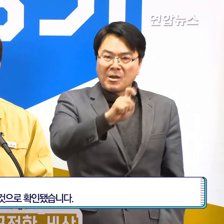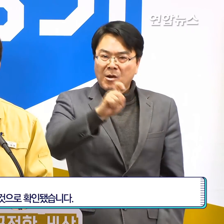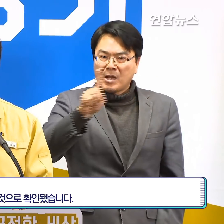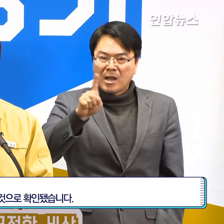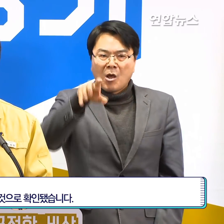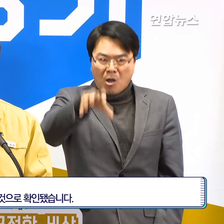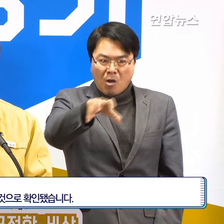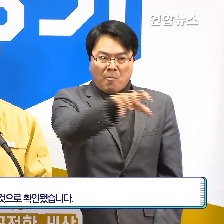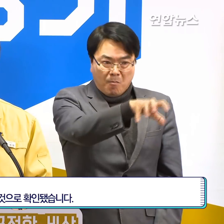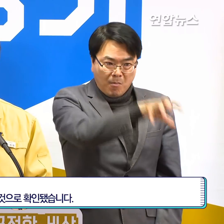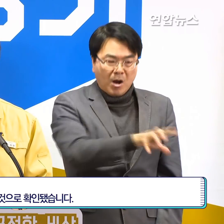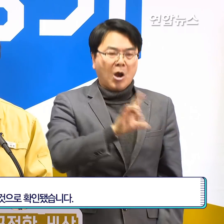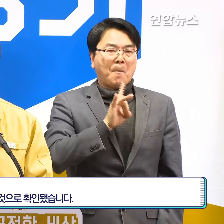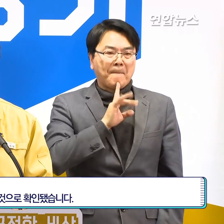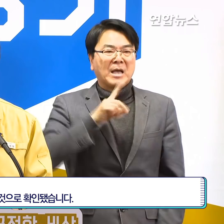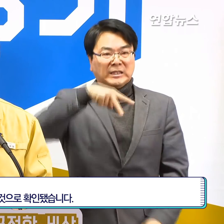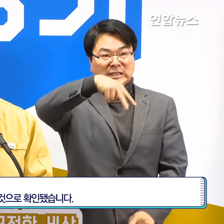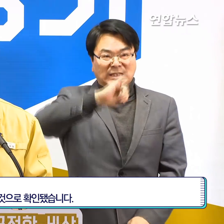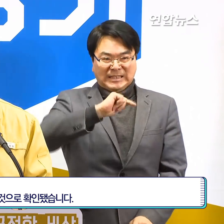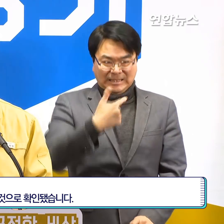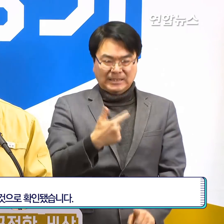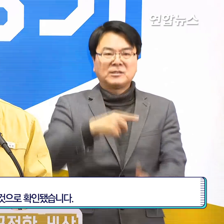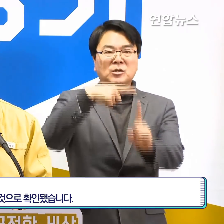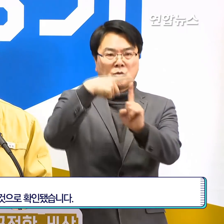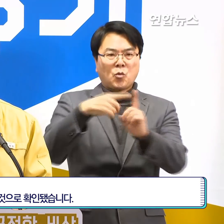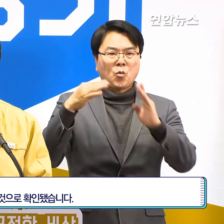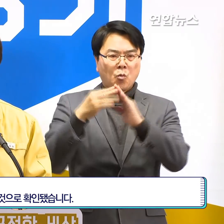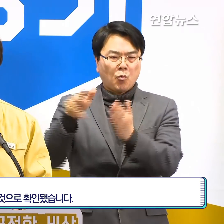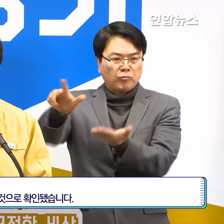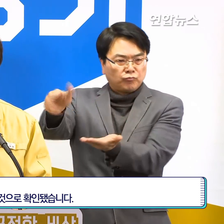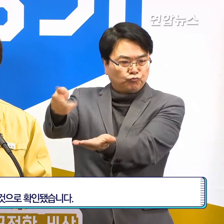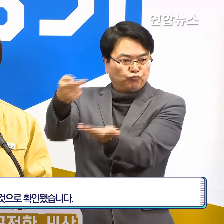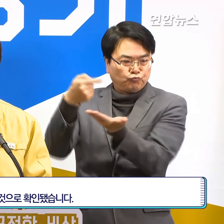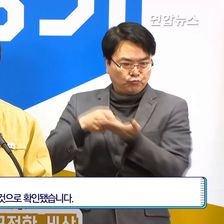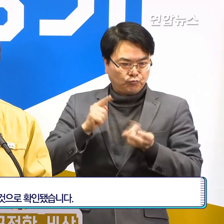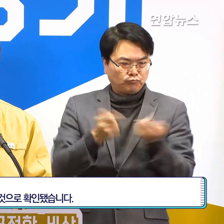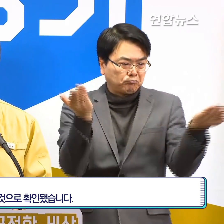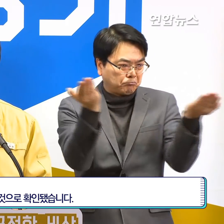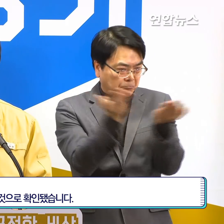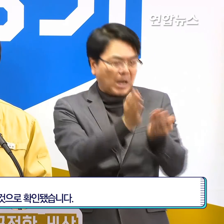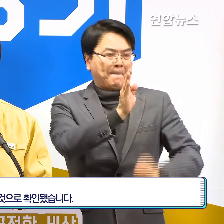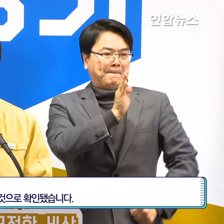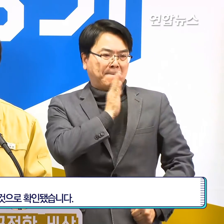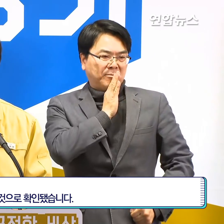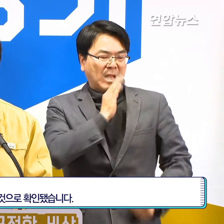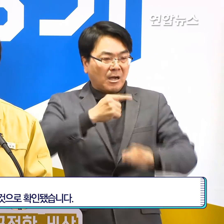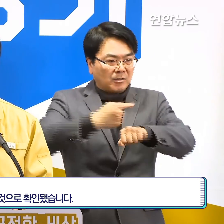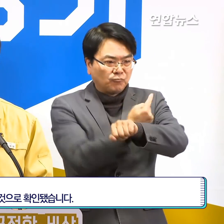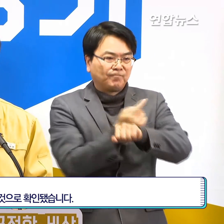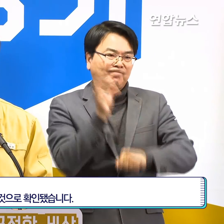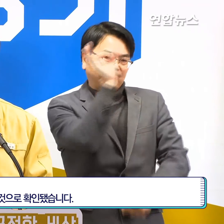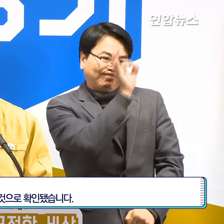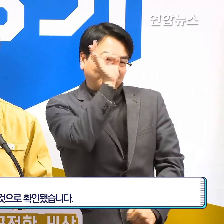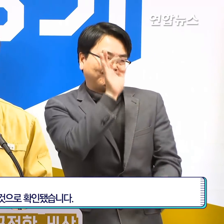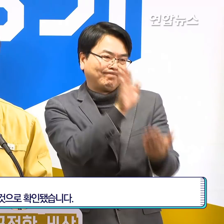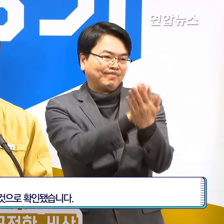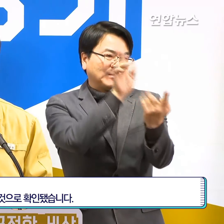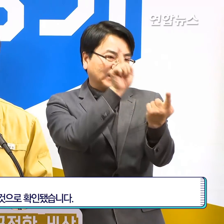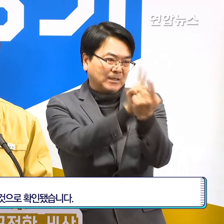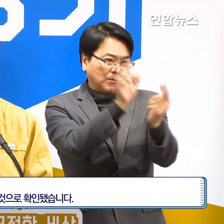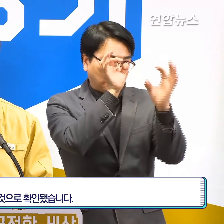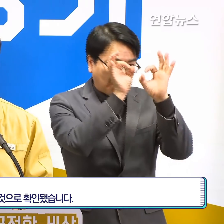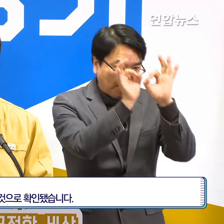111곳만 신천지 측 자료와 일치했고 45곳은 현장 조사 결과 신천지